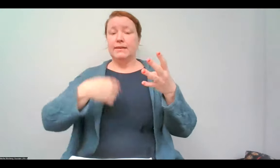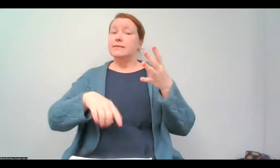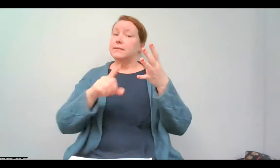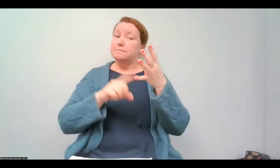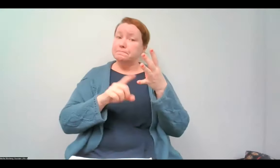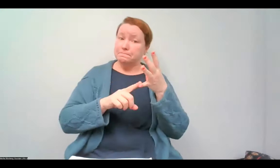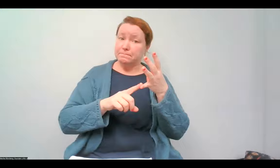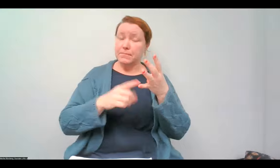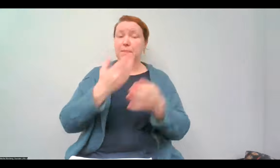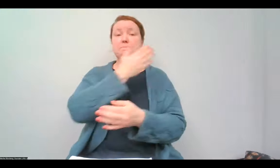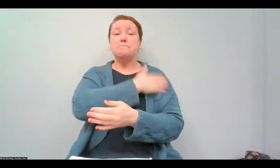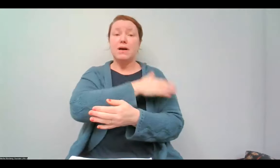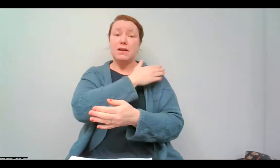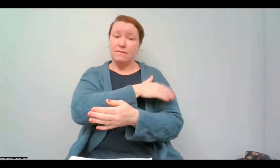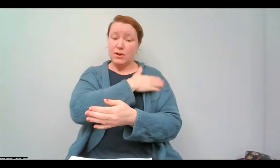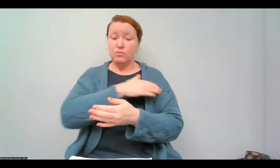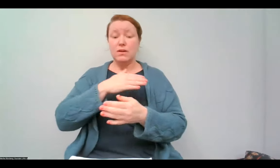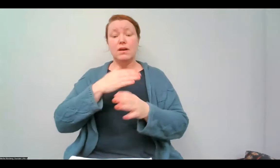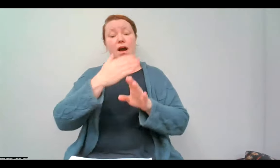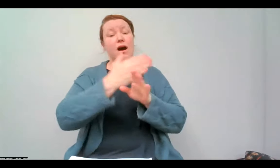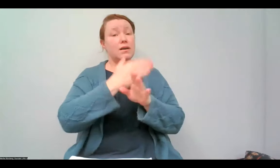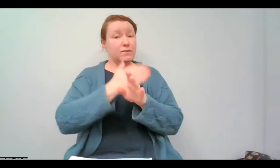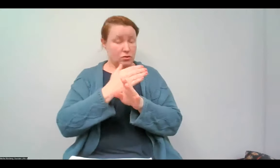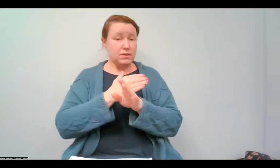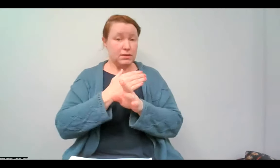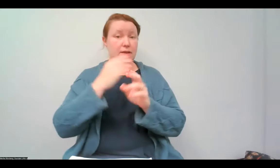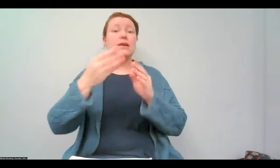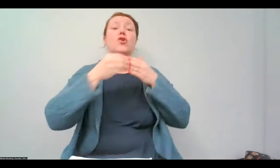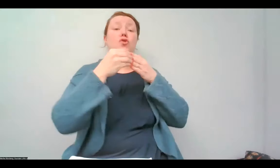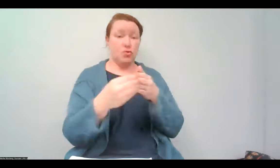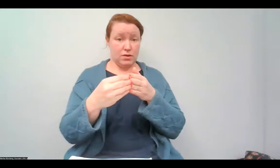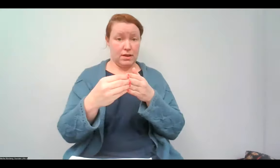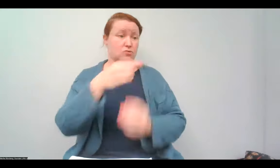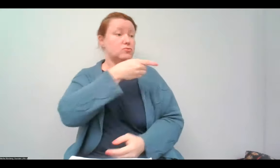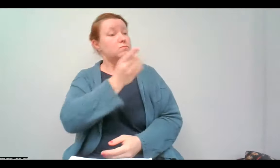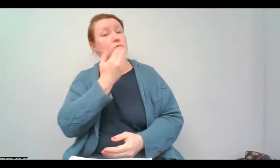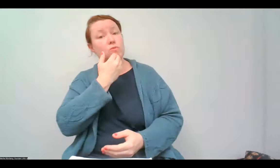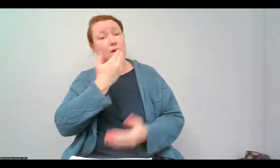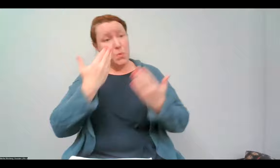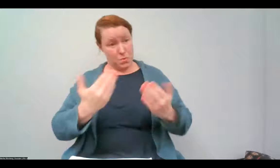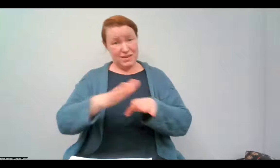tärkeää. Sitten 4. tavoitteena olisi